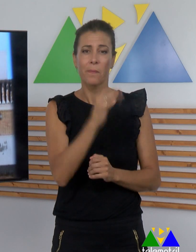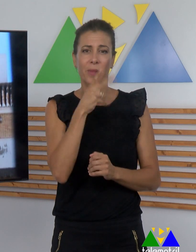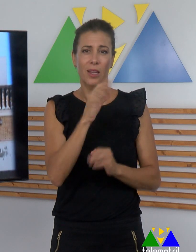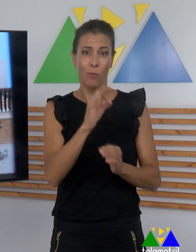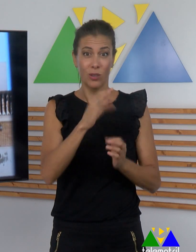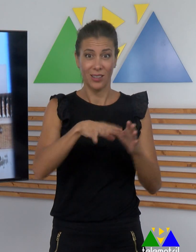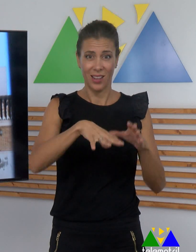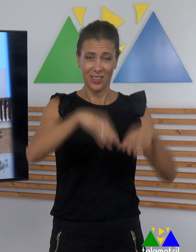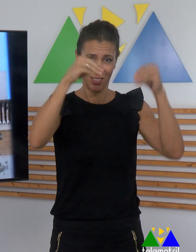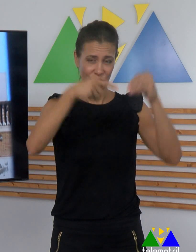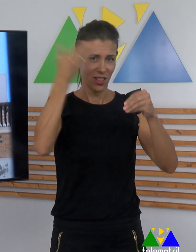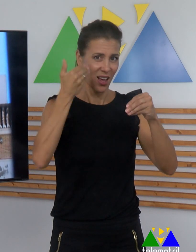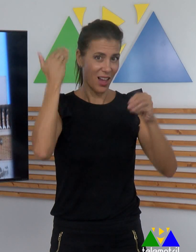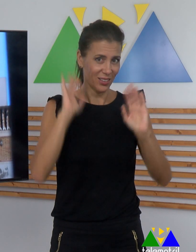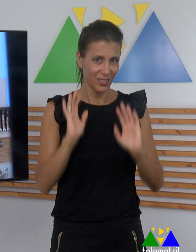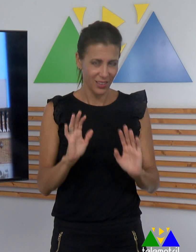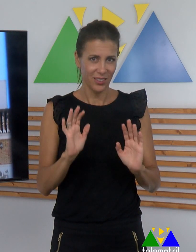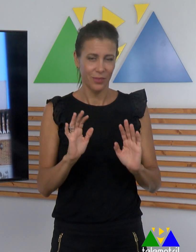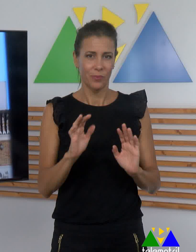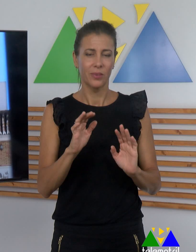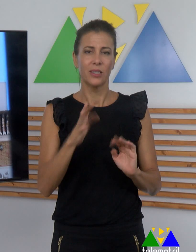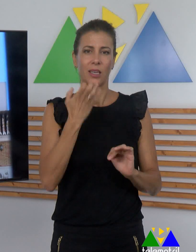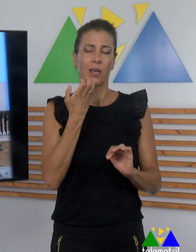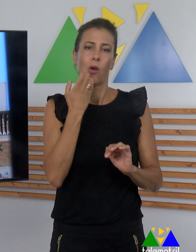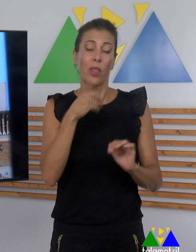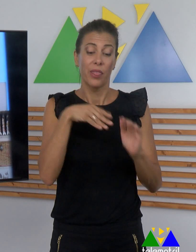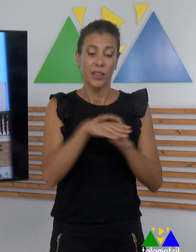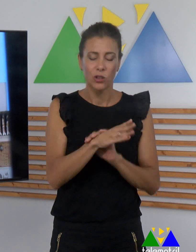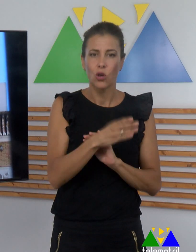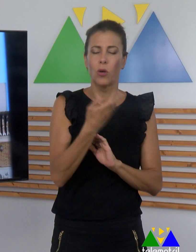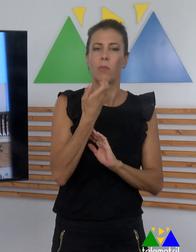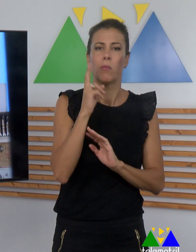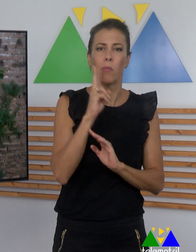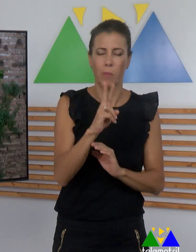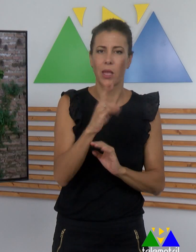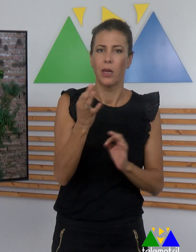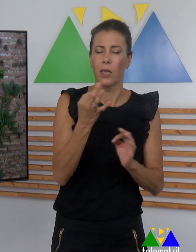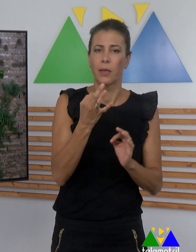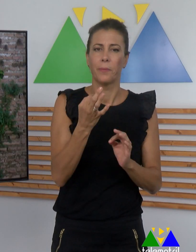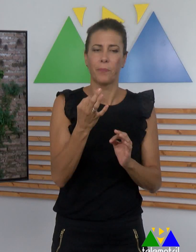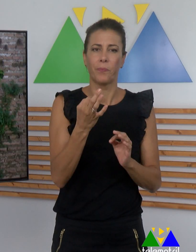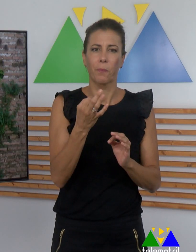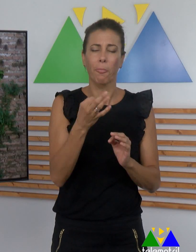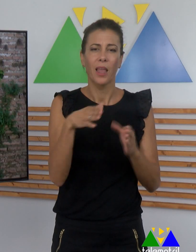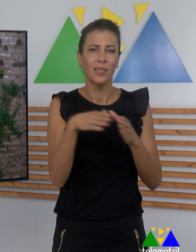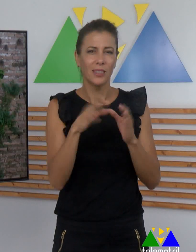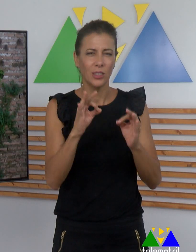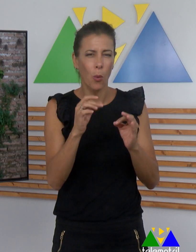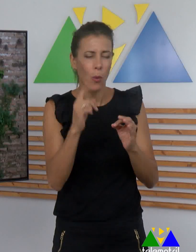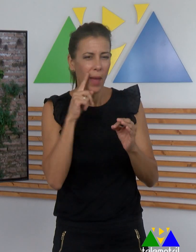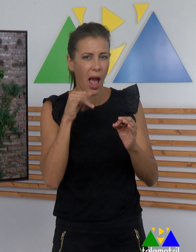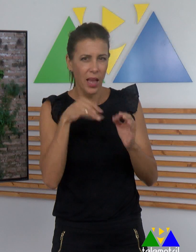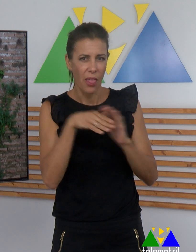aljibe que todavía estaba, el aljibe que se tomaba agua desde dentro de la iglesia, se ve el pequeña puerta, acceso, ¿no?